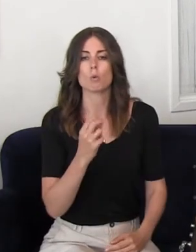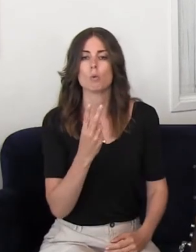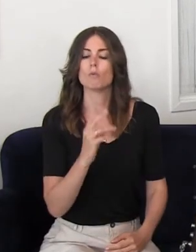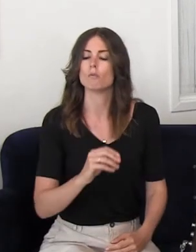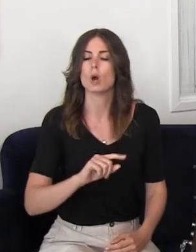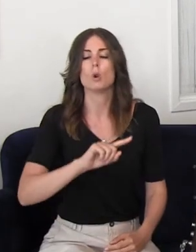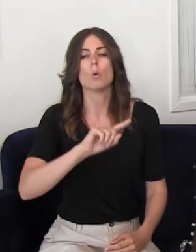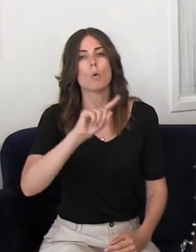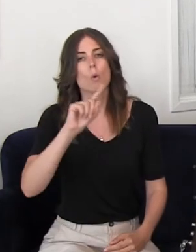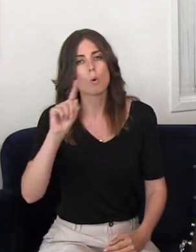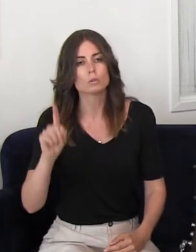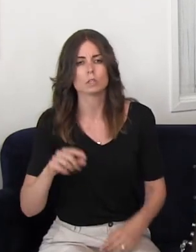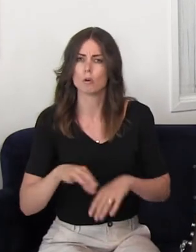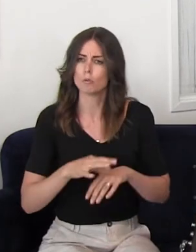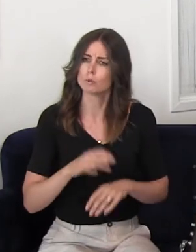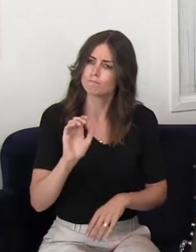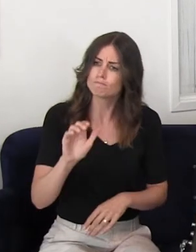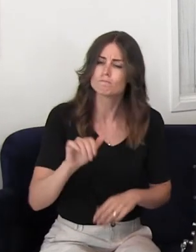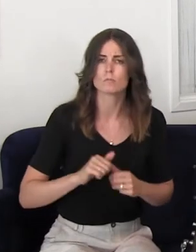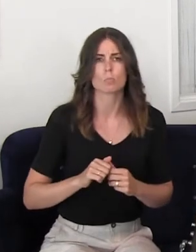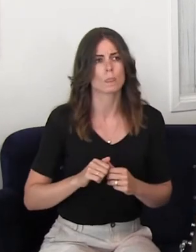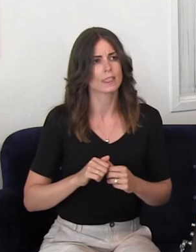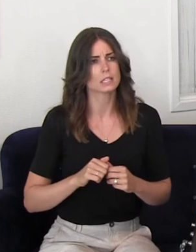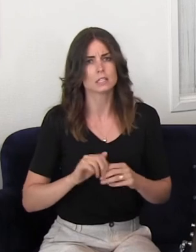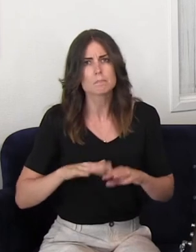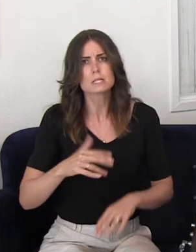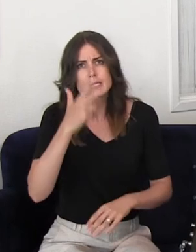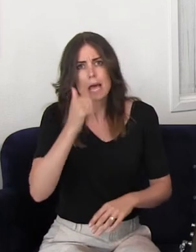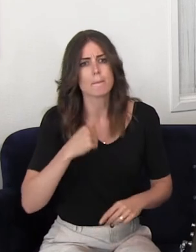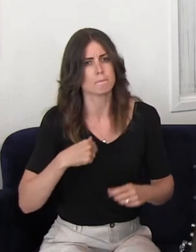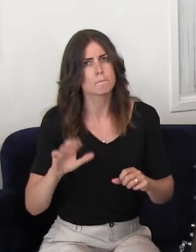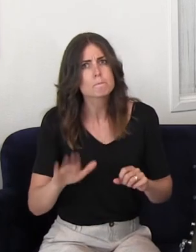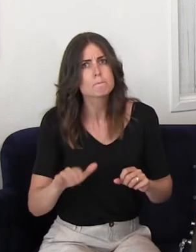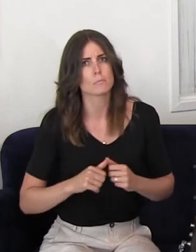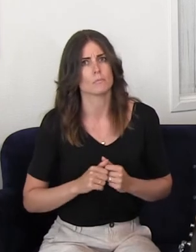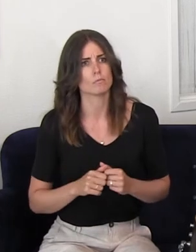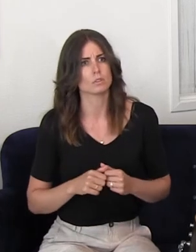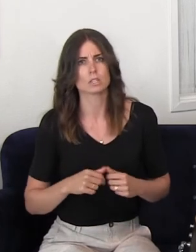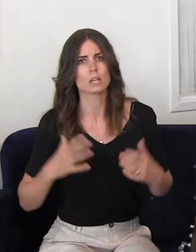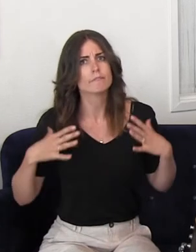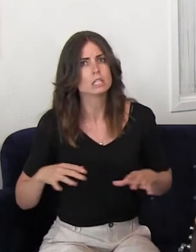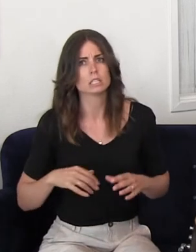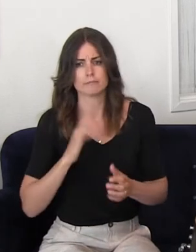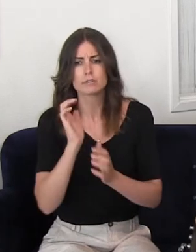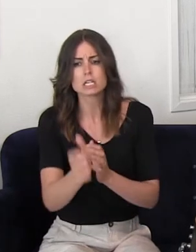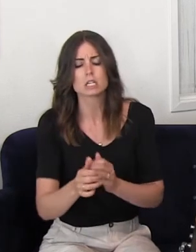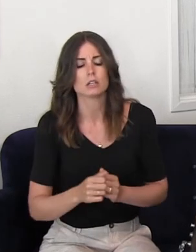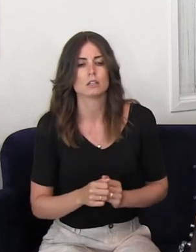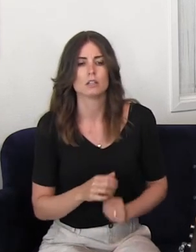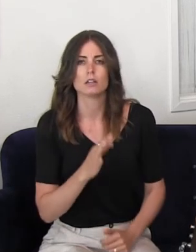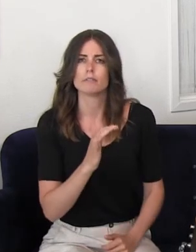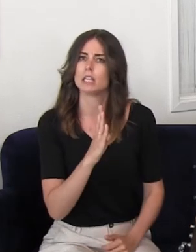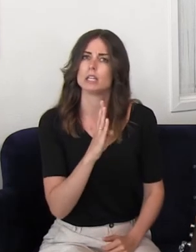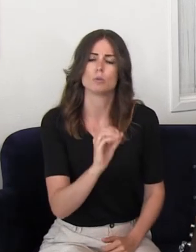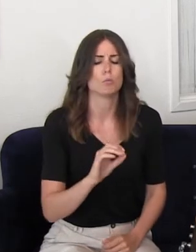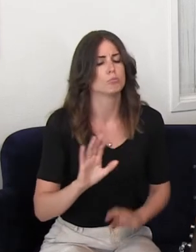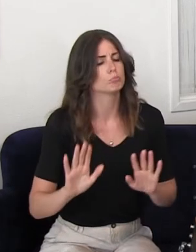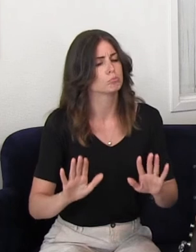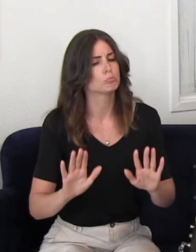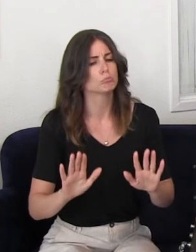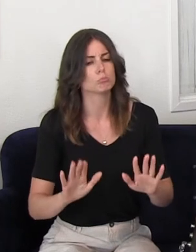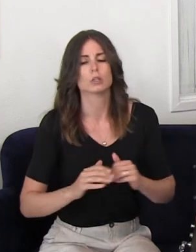och långsamt. Och hon var på honom ideligen. Han får öka farten nu så jag inte kommer för sent. Ja, det ska allt gå bra,